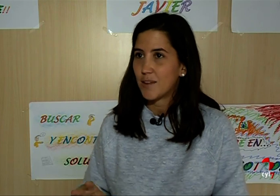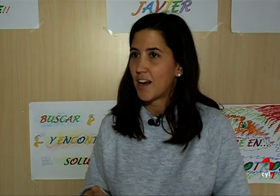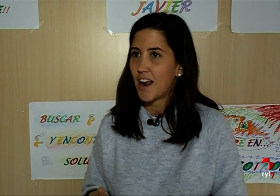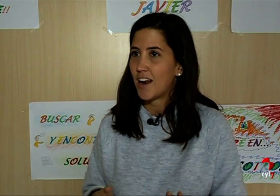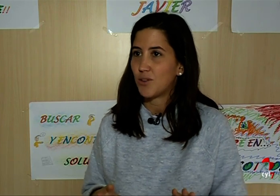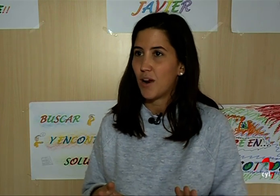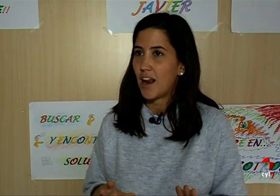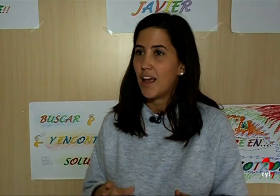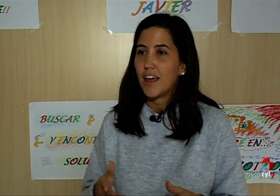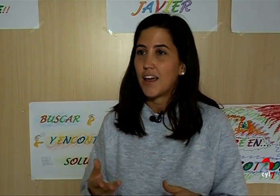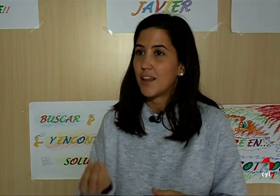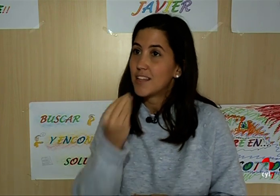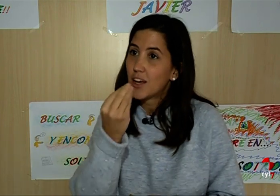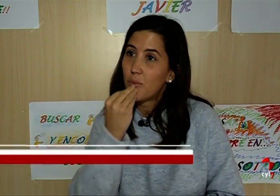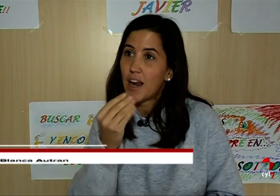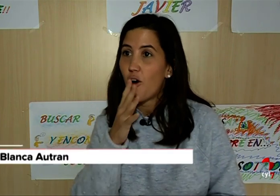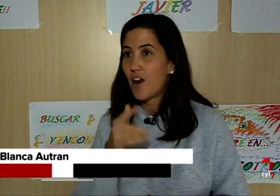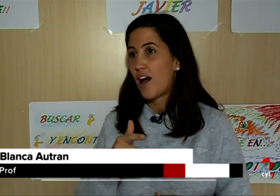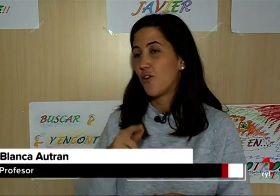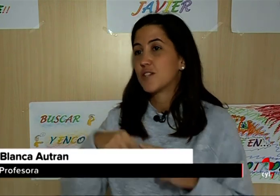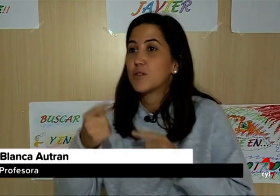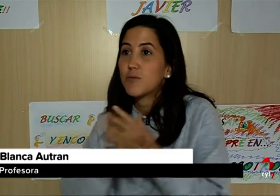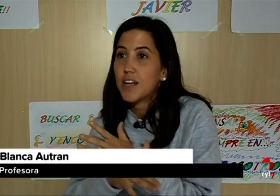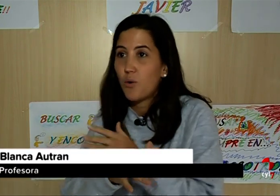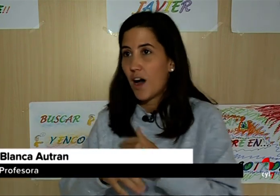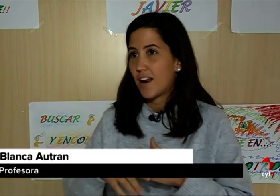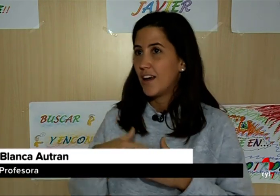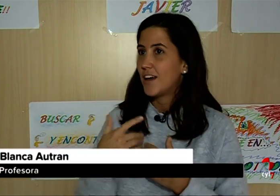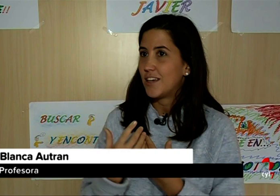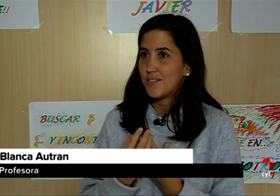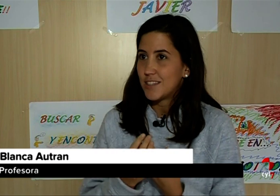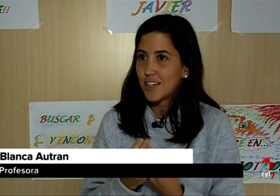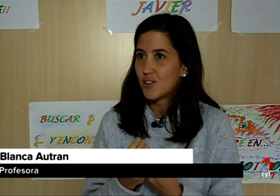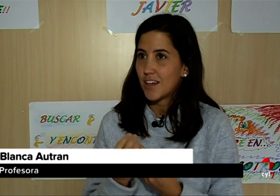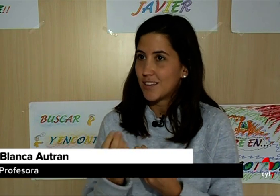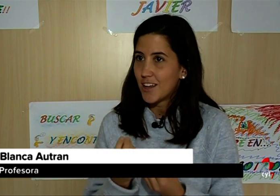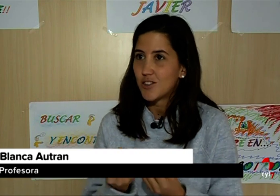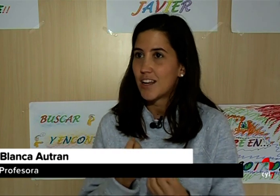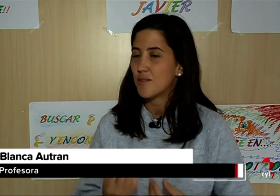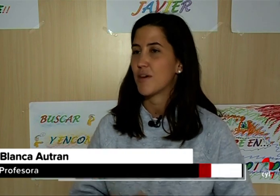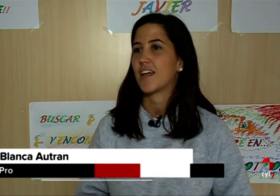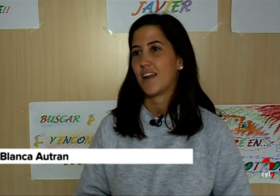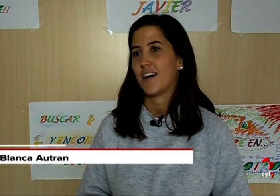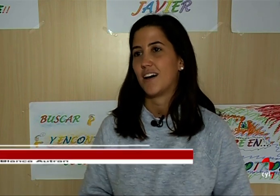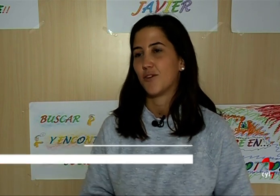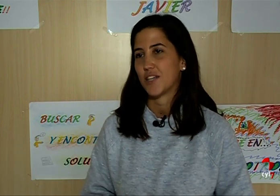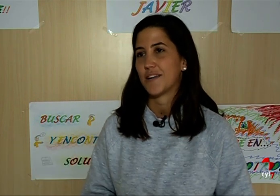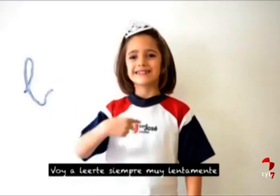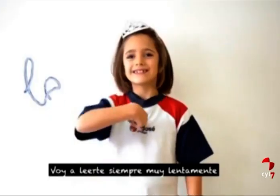manera natural. Tienes que comer ahora o después vamos a ir a jugar. Y signos que entre ellos ya les empiezan a usar.